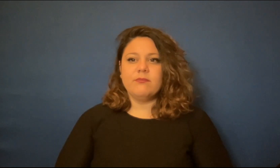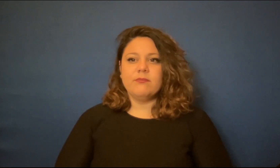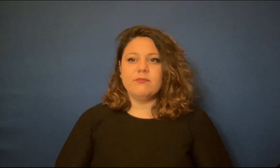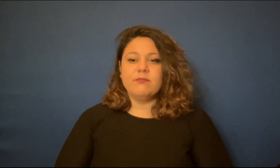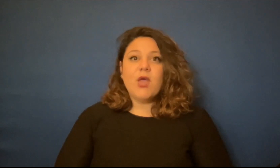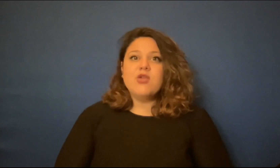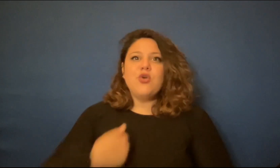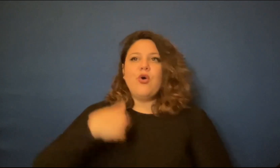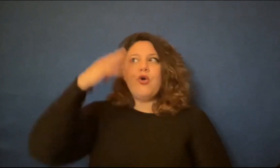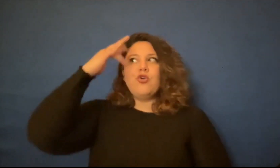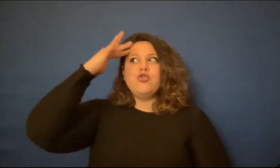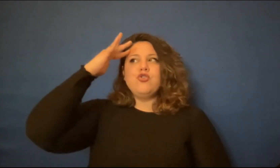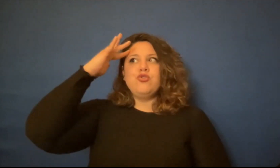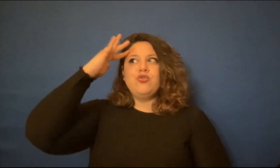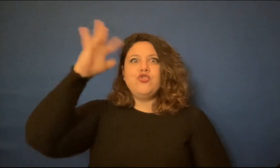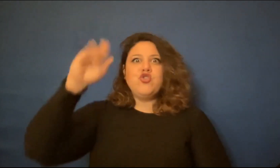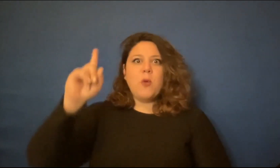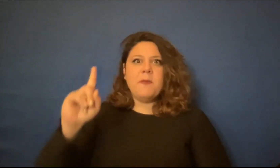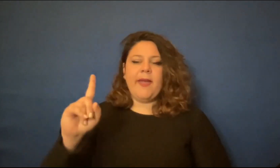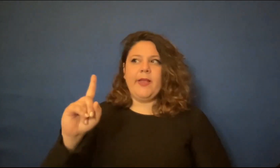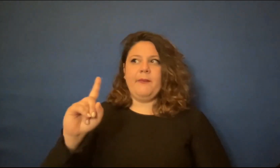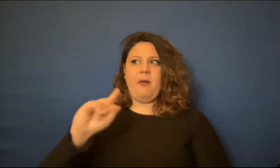eso. Me hicieran todo eso.